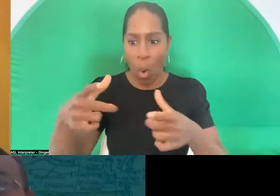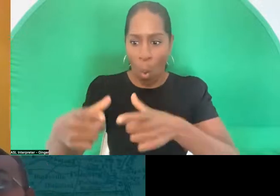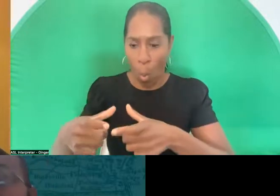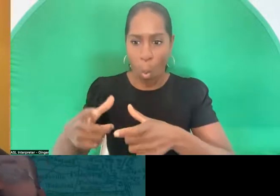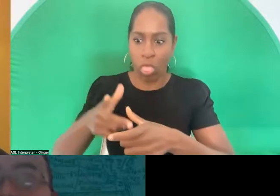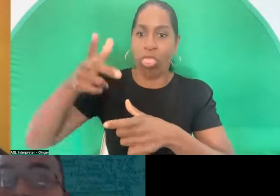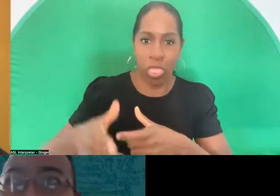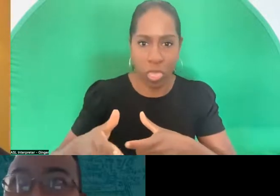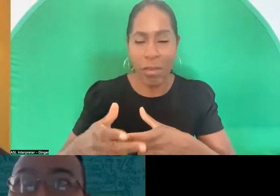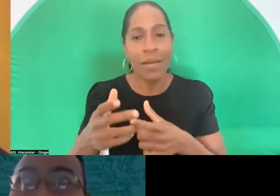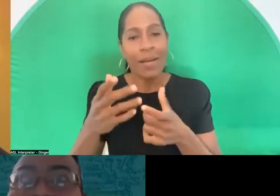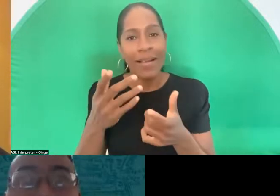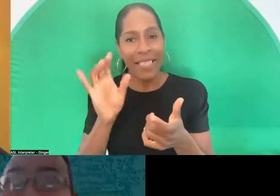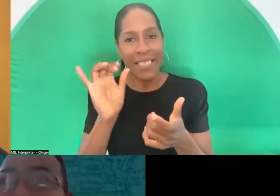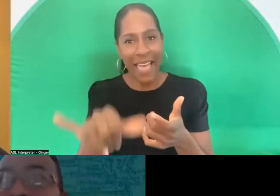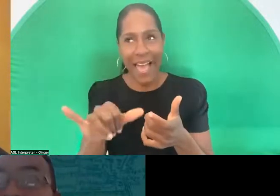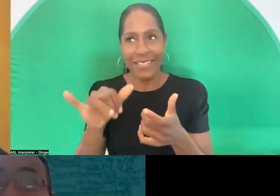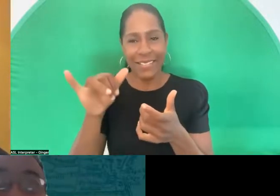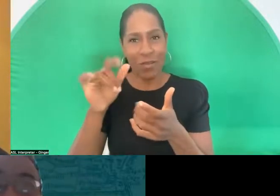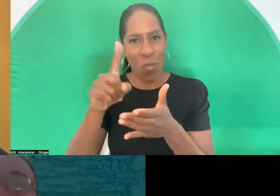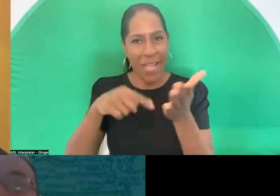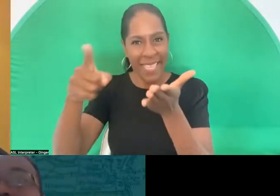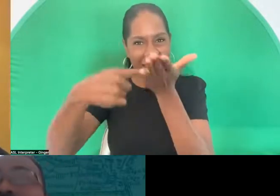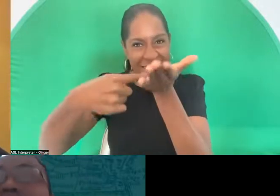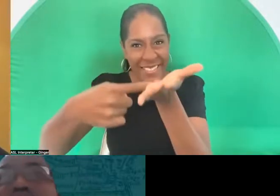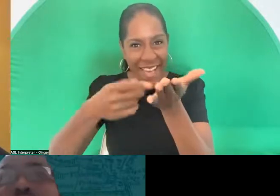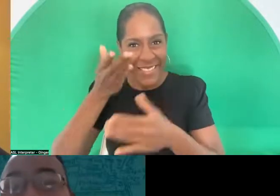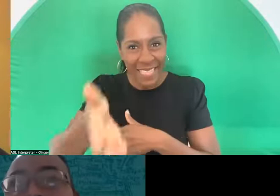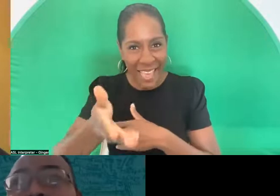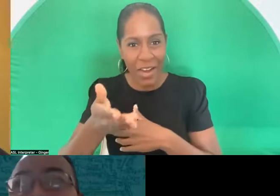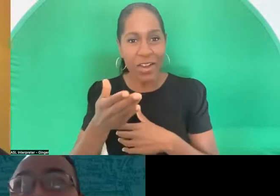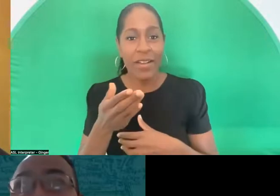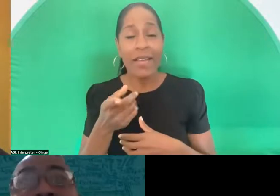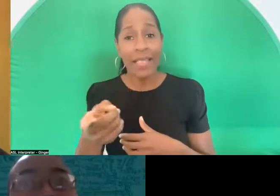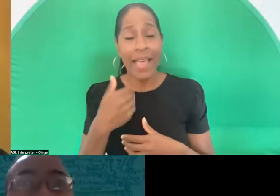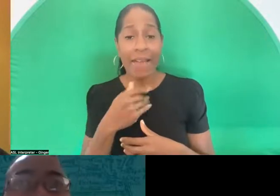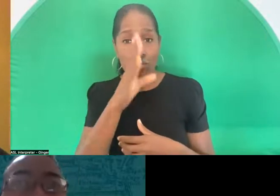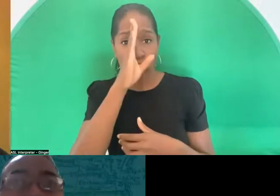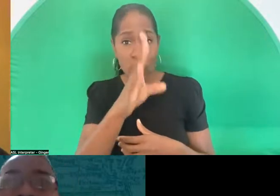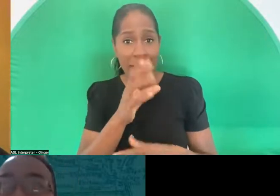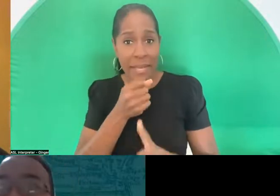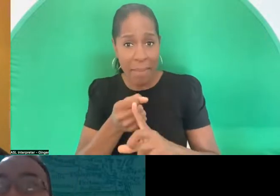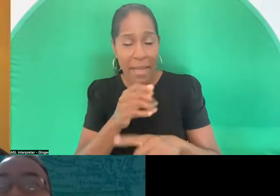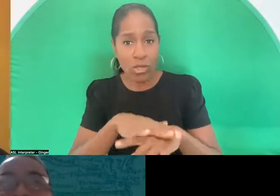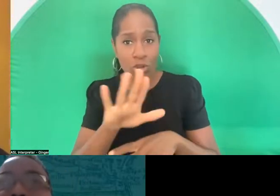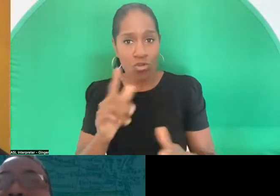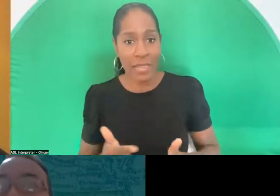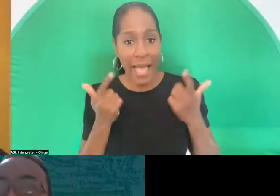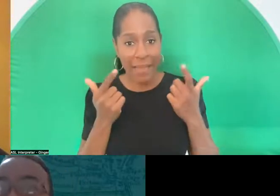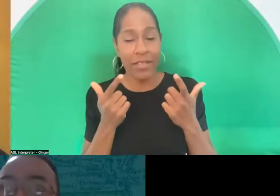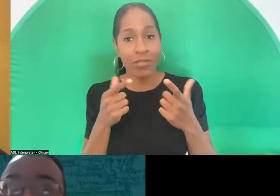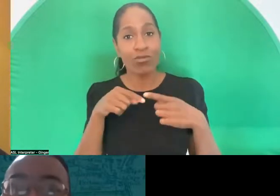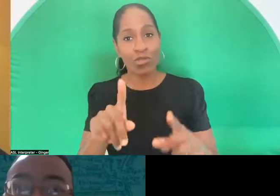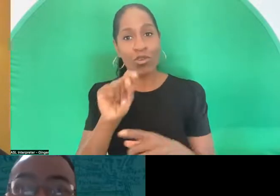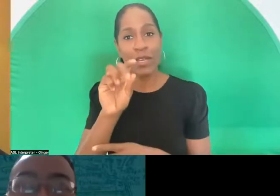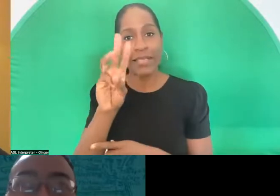entonces también determinaban las fuentes de fondos para arreglarlos entonces tienen un impacto directo en su vida entonces uno